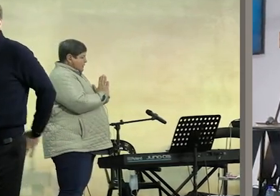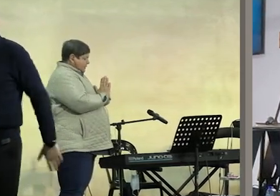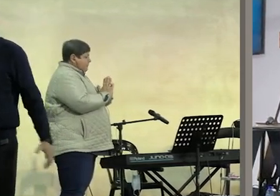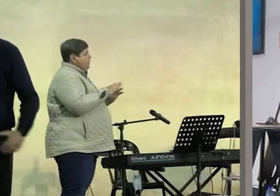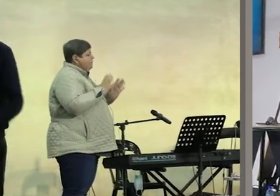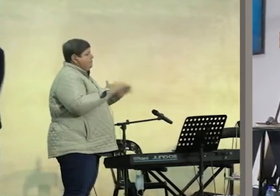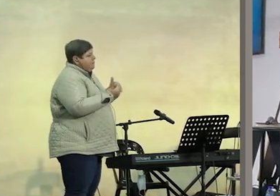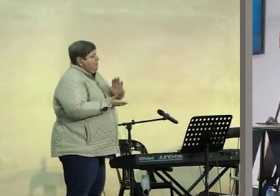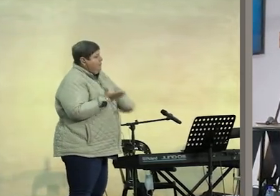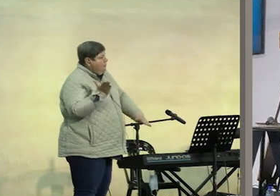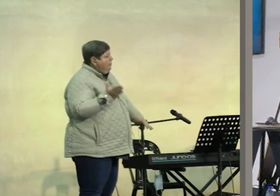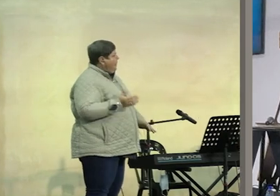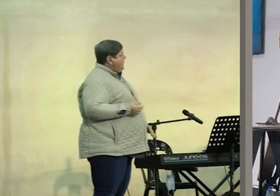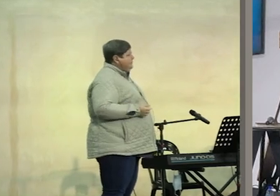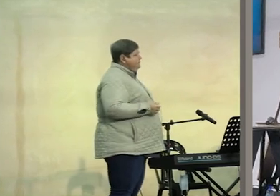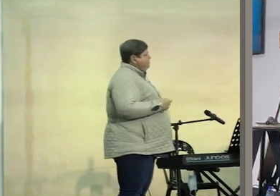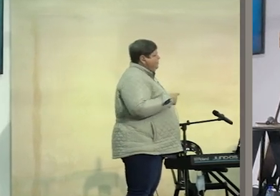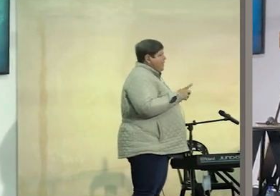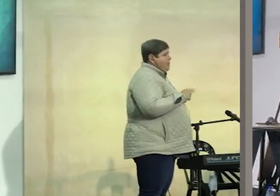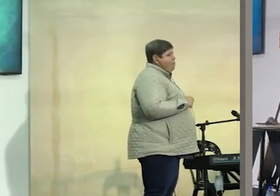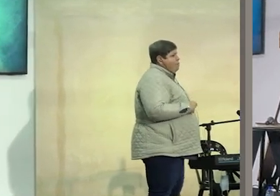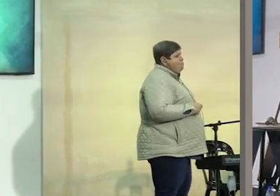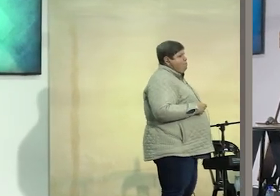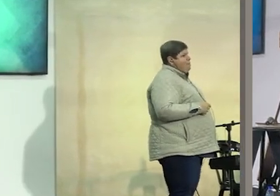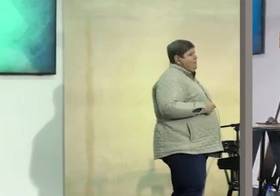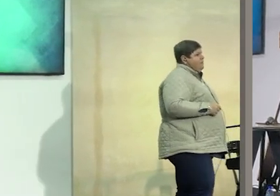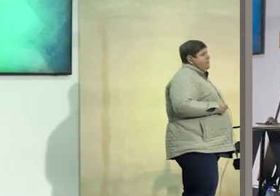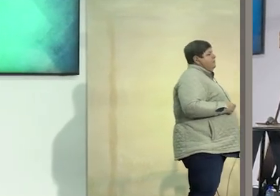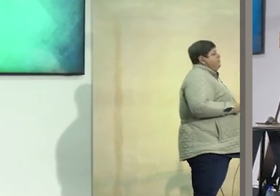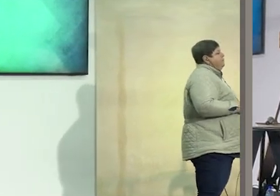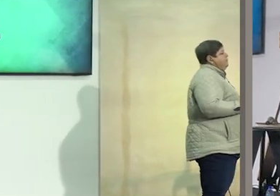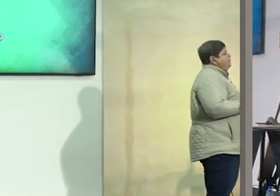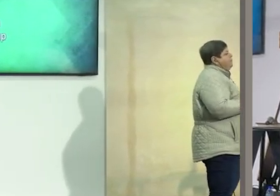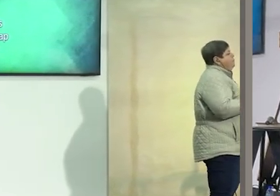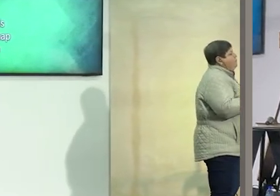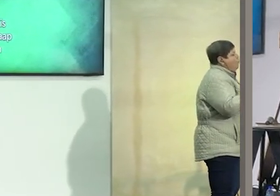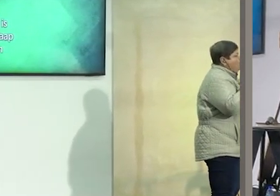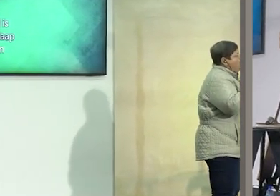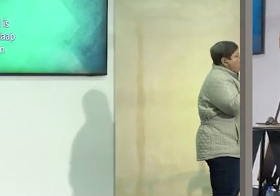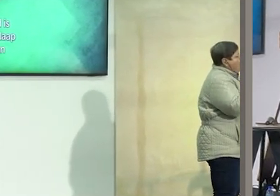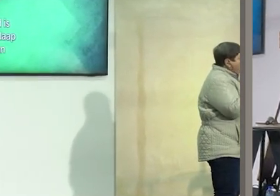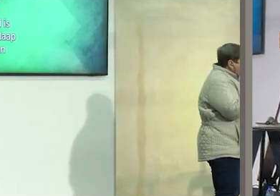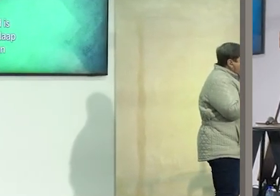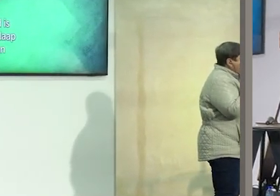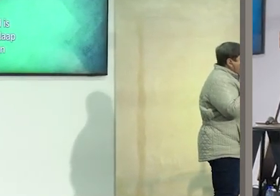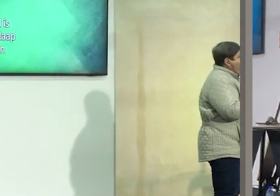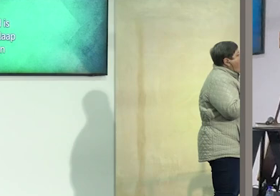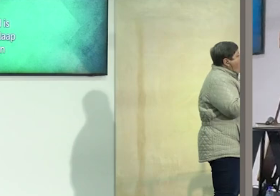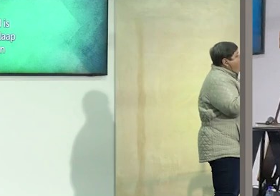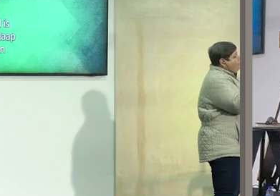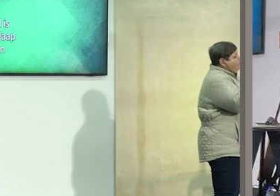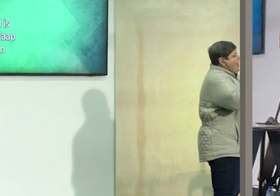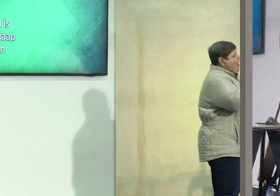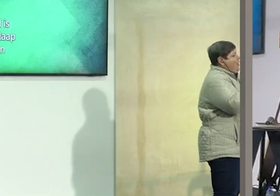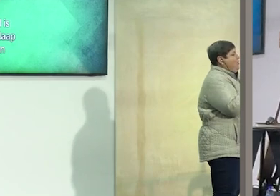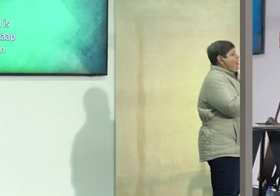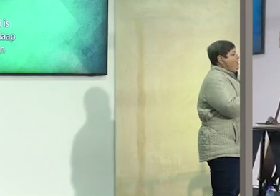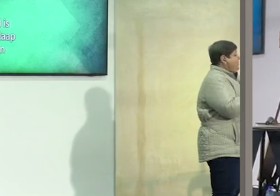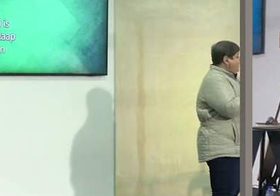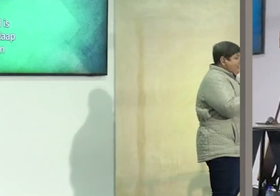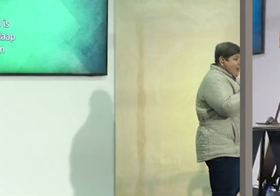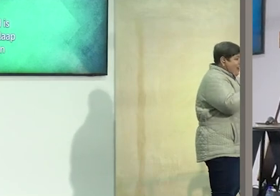Ons moet, en dis eintlik die volgende punt waarby ek wil uitkom, ons moet doelbewus 'n plan hê om hulle te leer vir Jesus. As ons dit nie gaan doen nie, gaan ons hulle